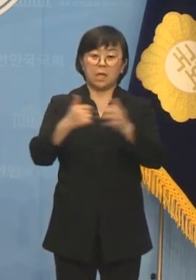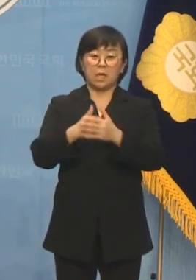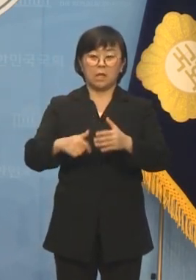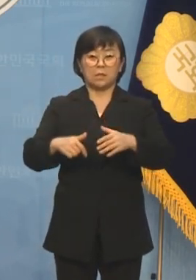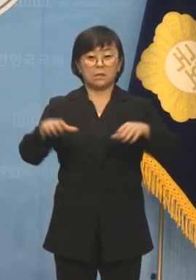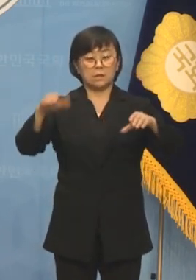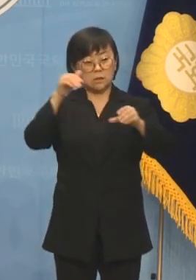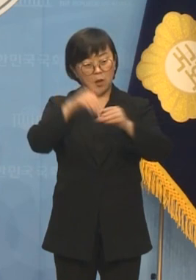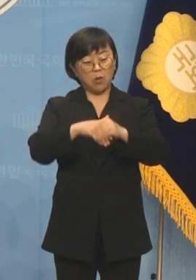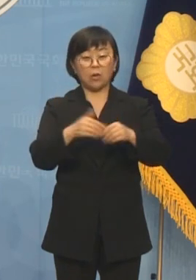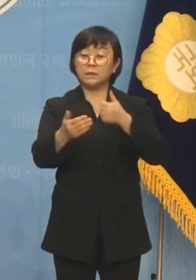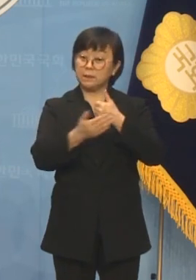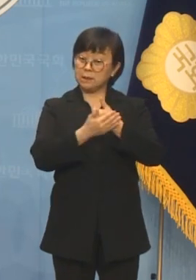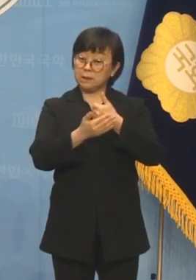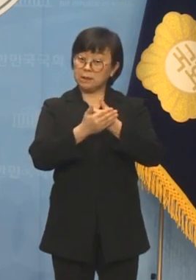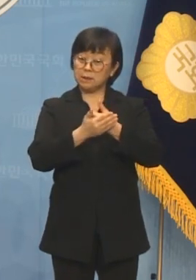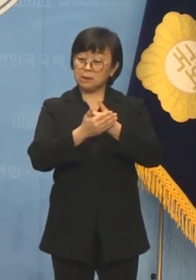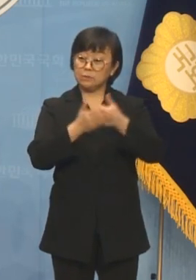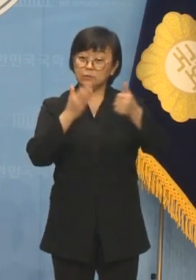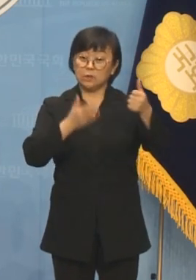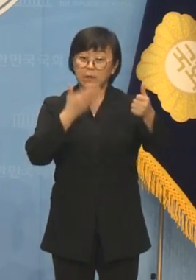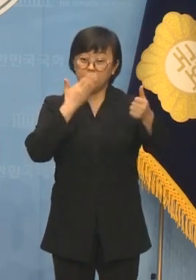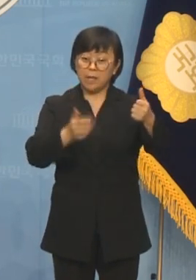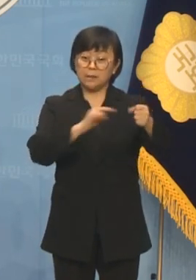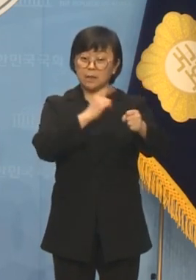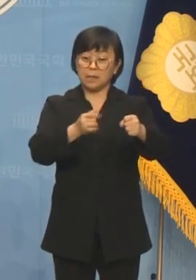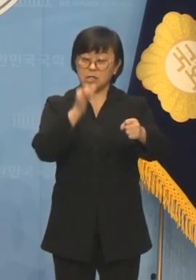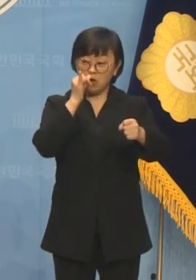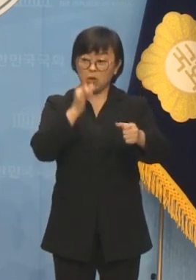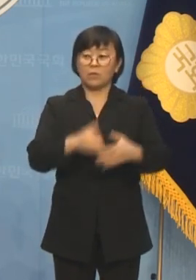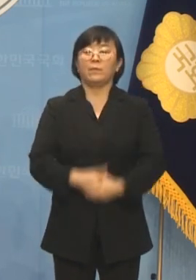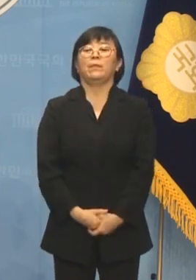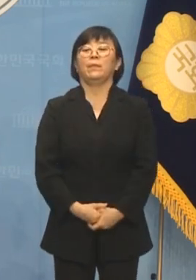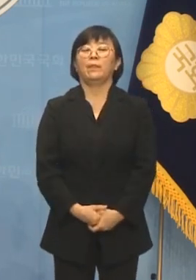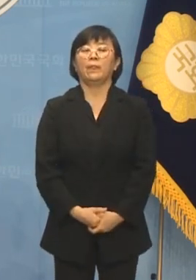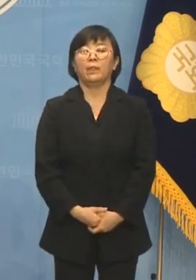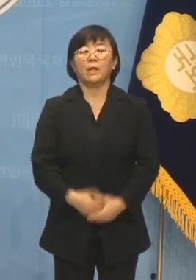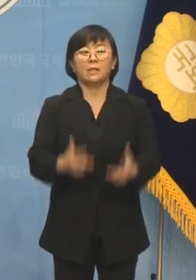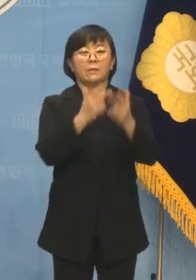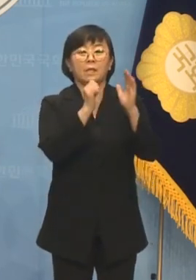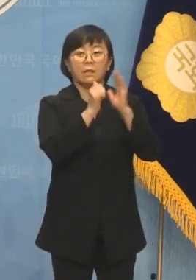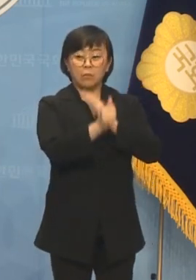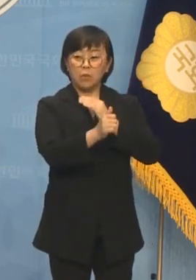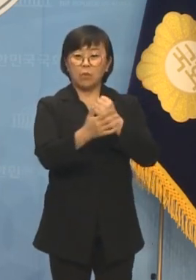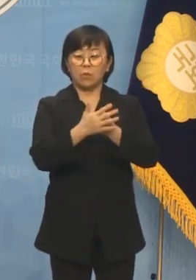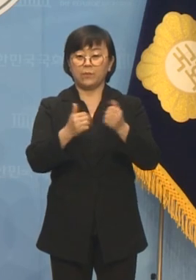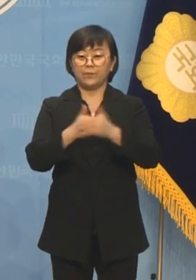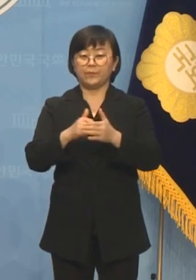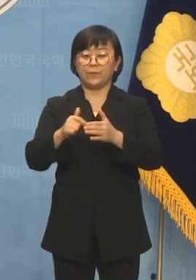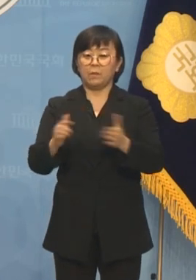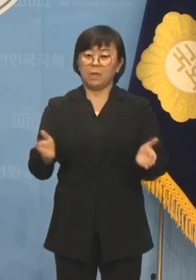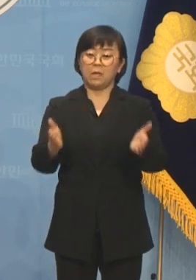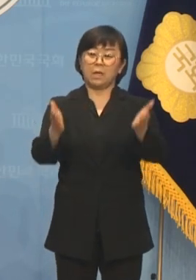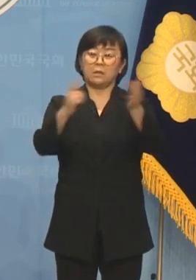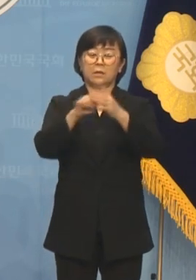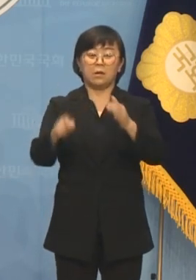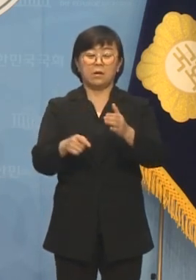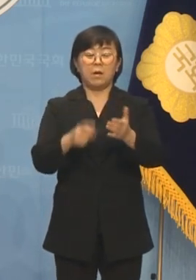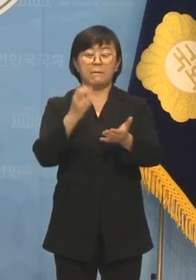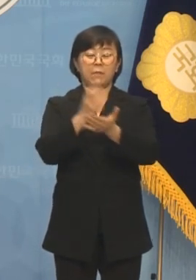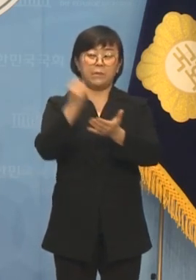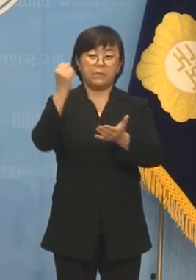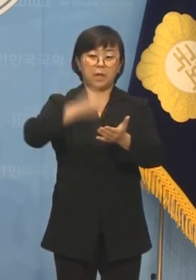총선 지지를 호소할 자격이 있습니까 대표는 내란 선동 사건으로 위원